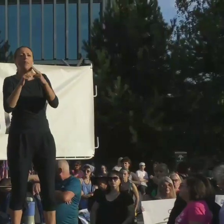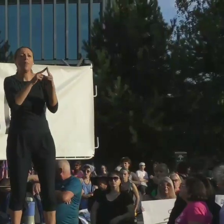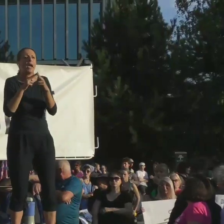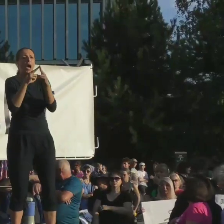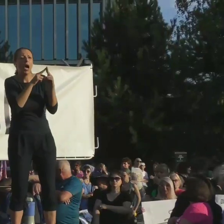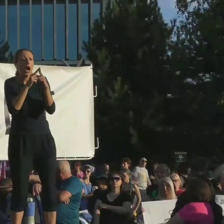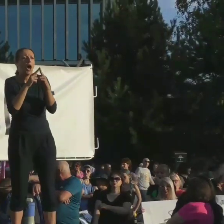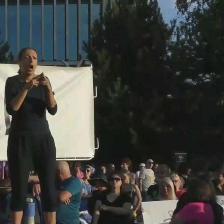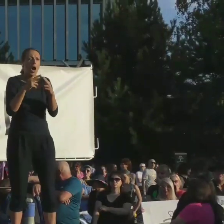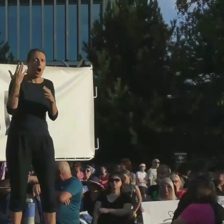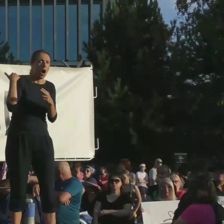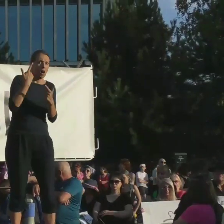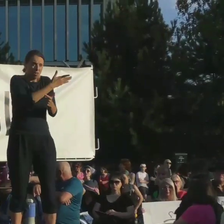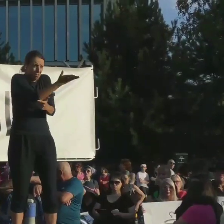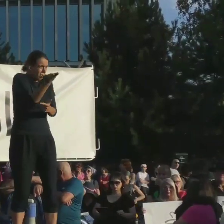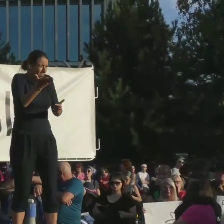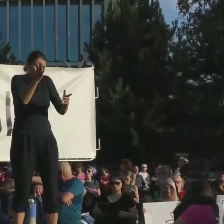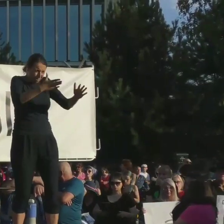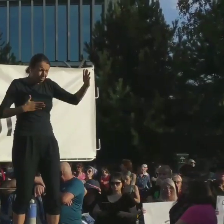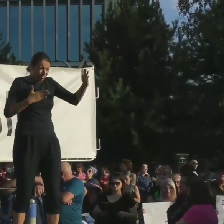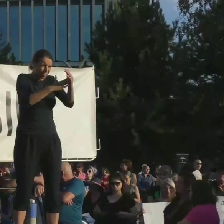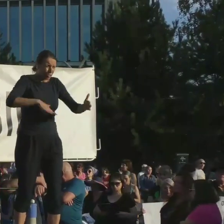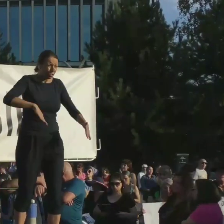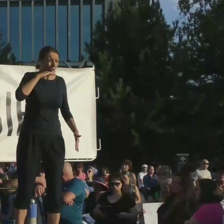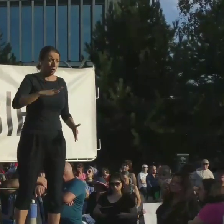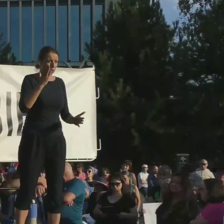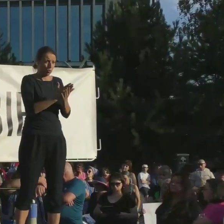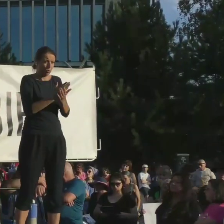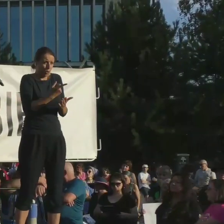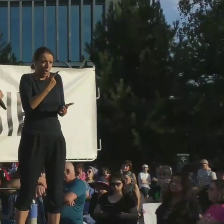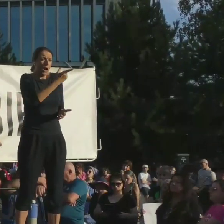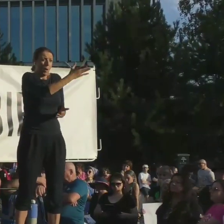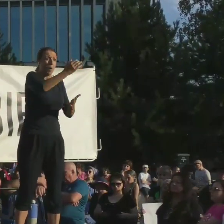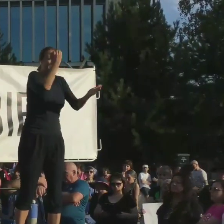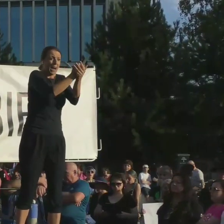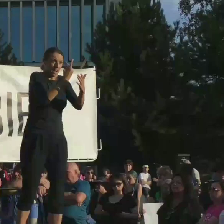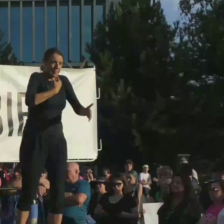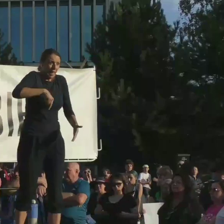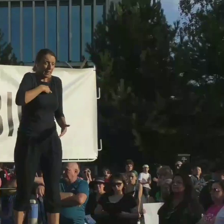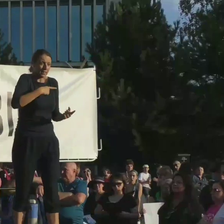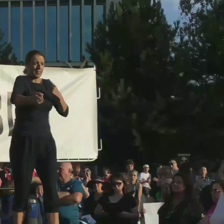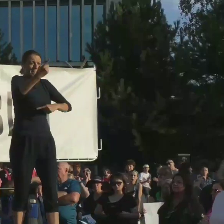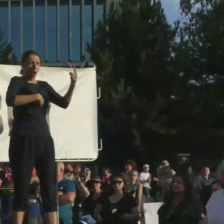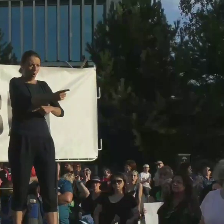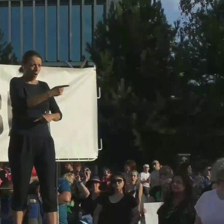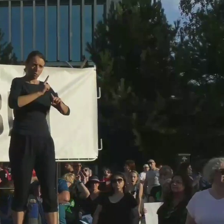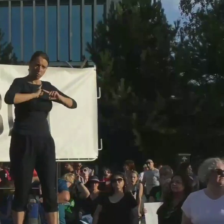naszymi plecami. Prawo ma być dla nas, a nie my dla prawa.